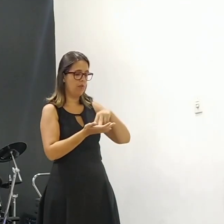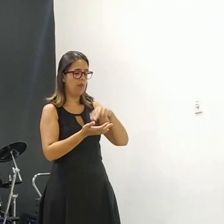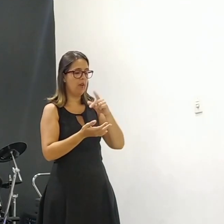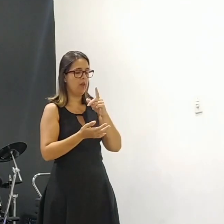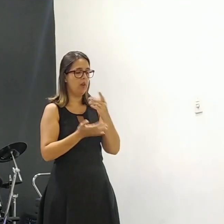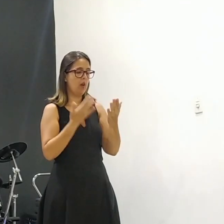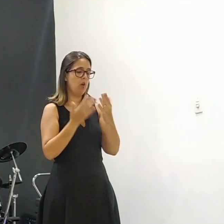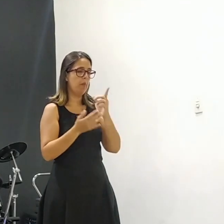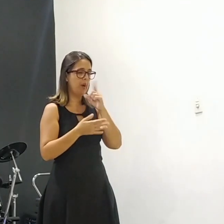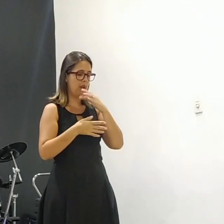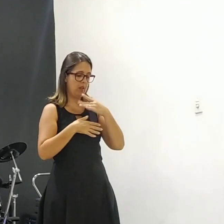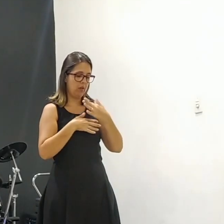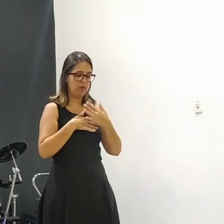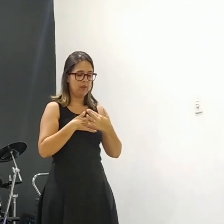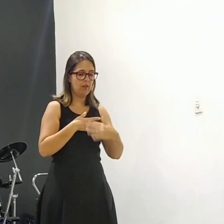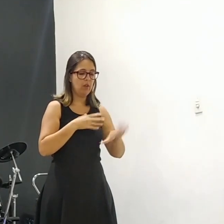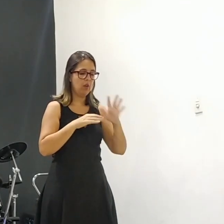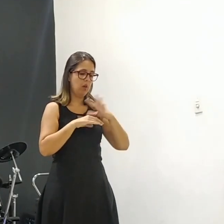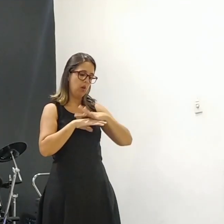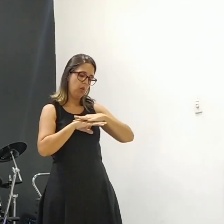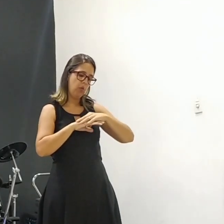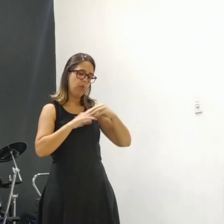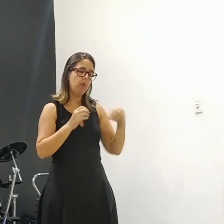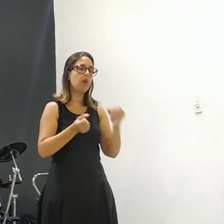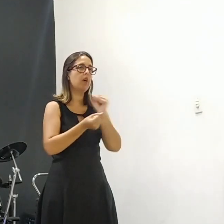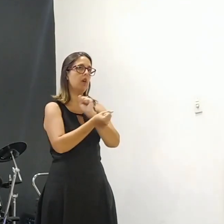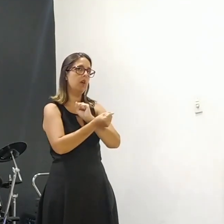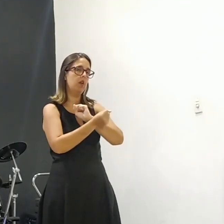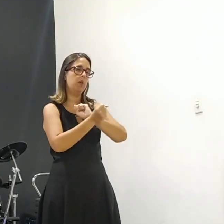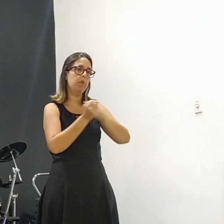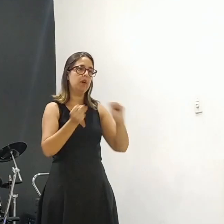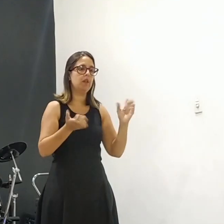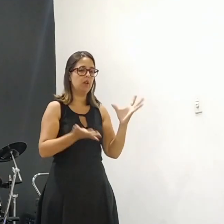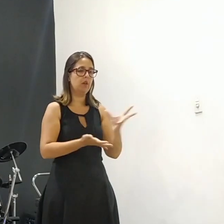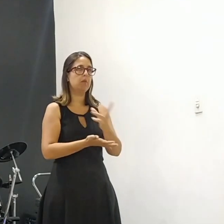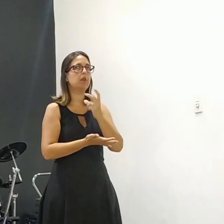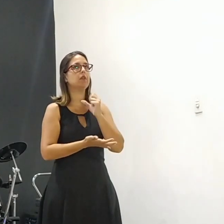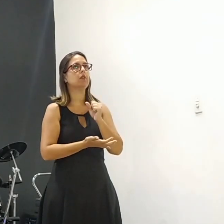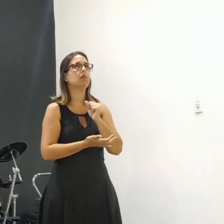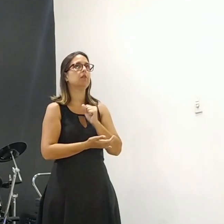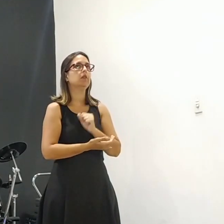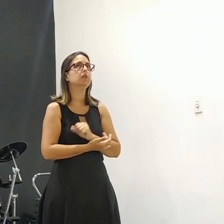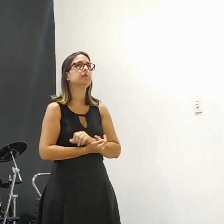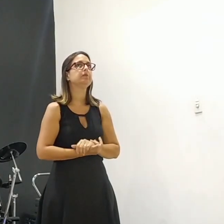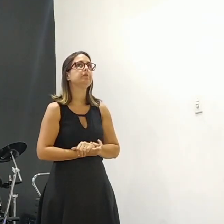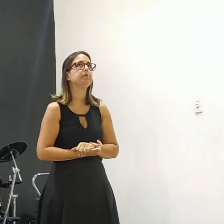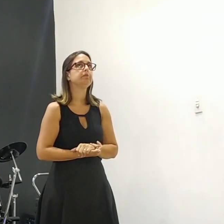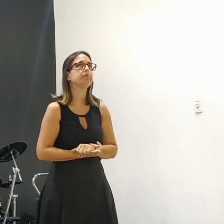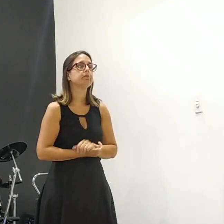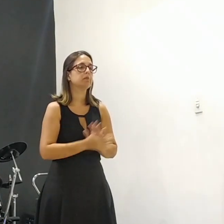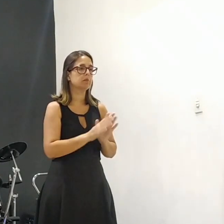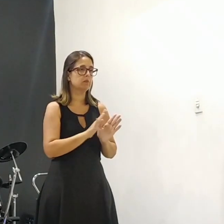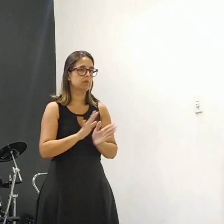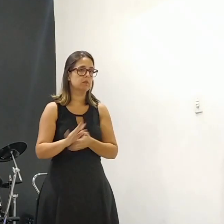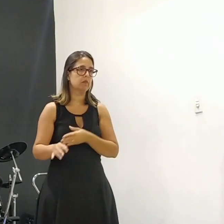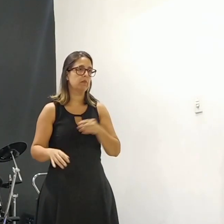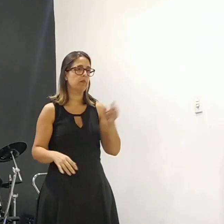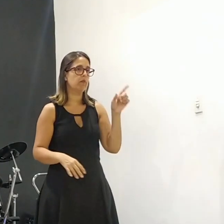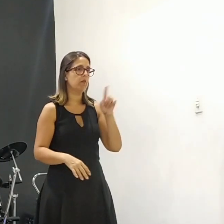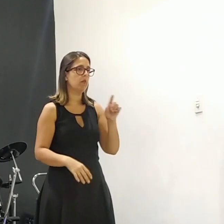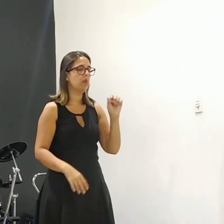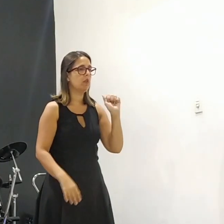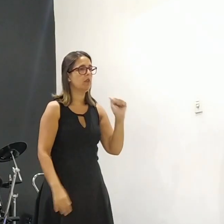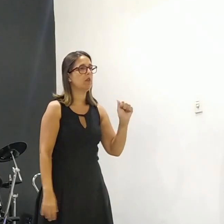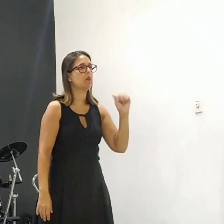que vem para curar, que vem para libertar, que vem para salvar. Aleluia. Zacarias capítulo 13,